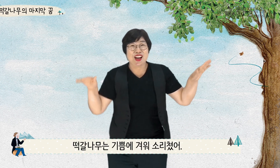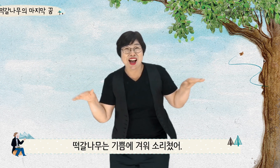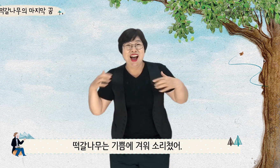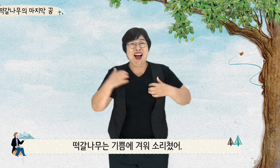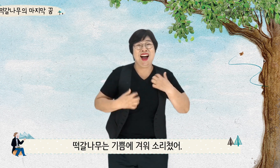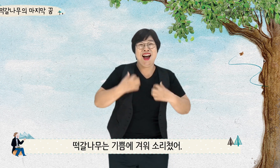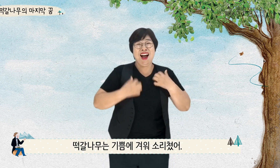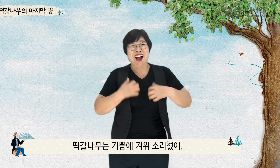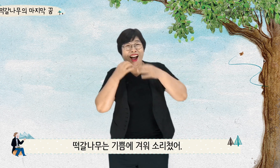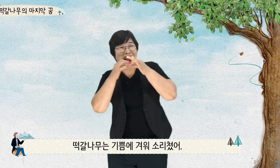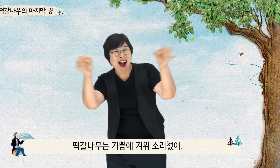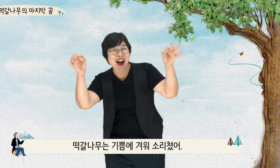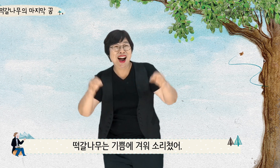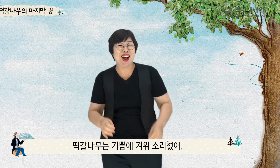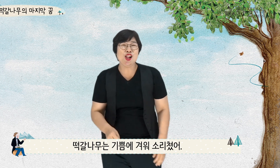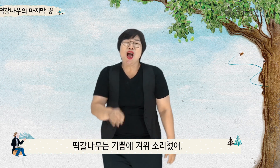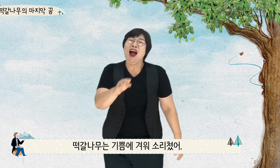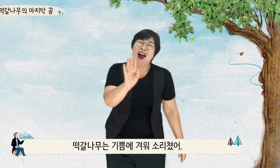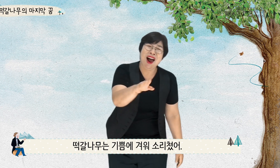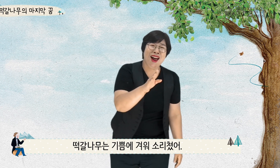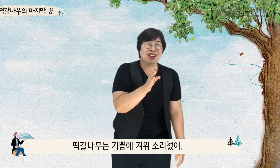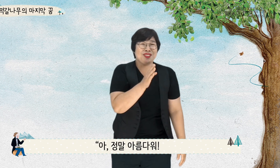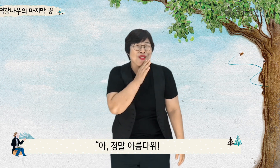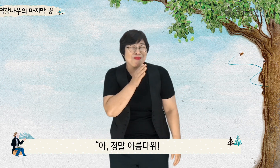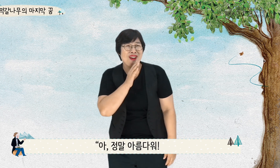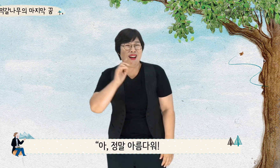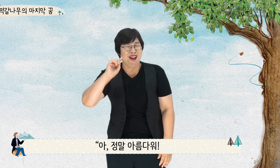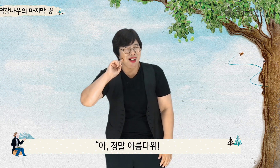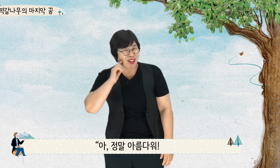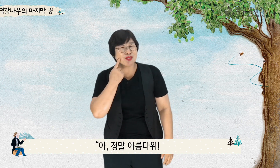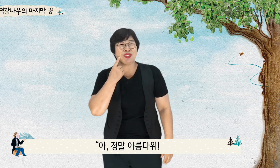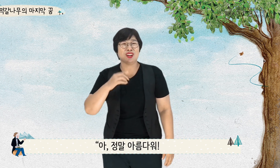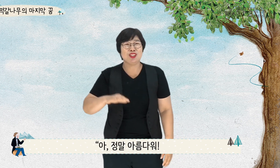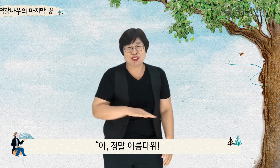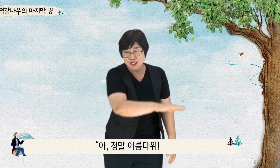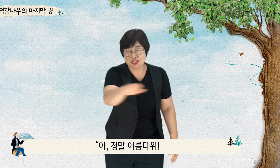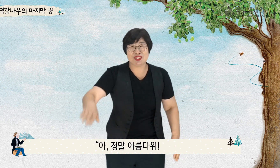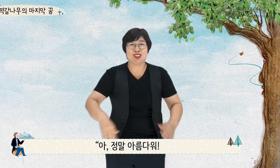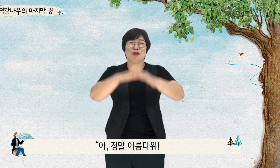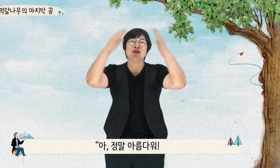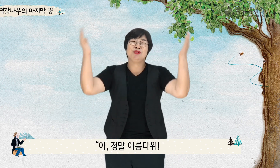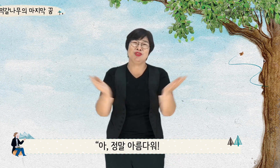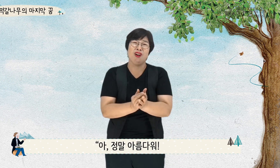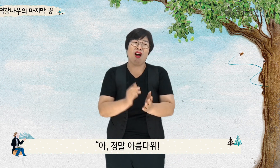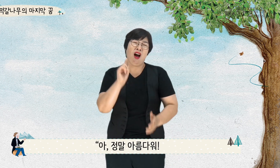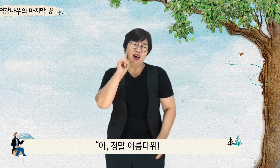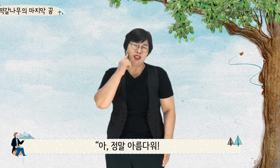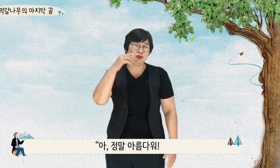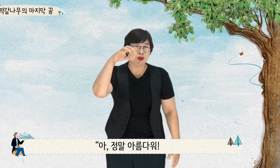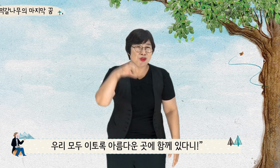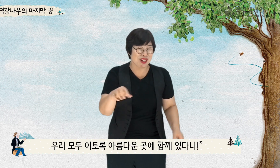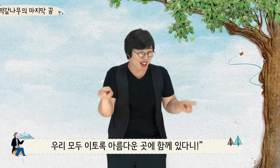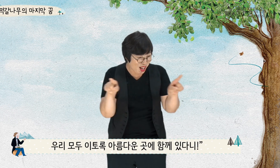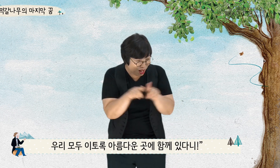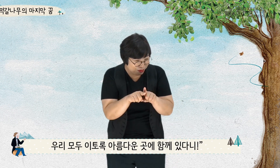떡갈나무는 기쁨에 겨워 소리쳤어. 아, 정말 아름다워. 우리